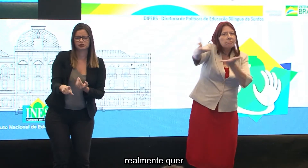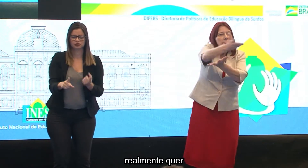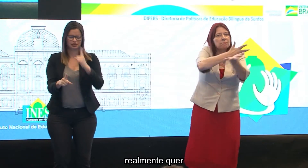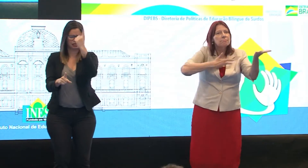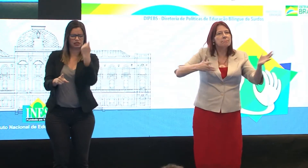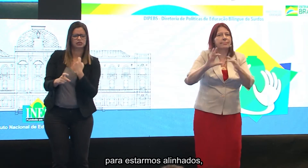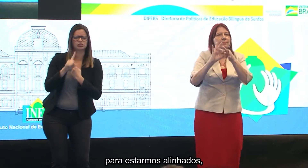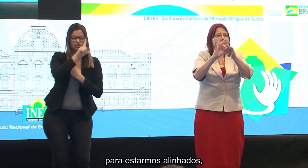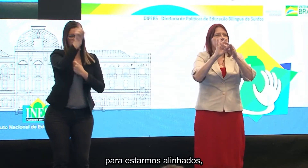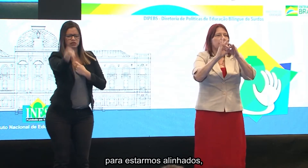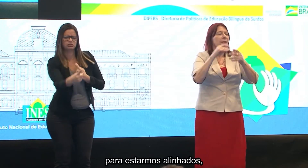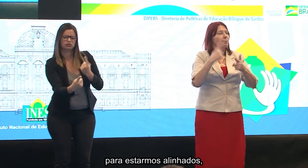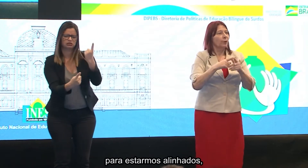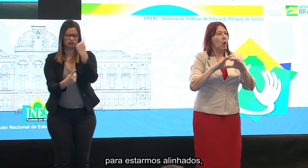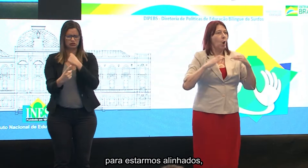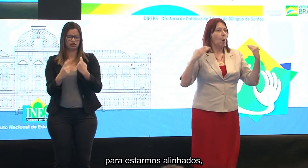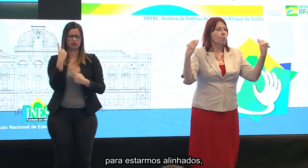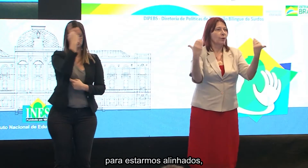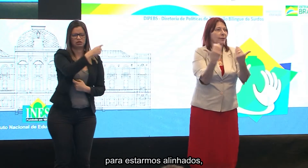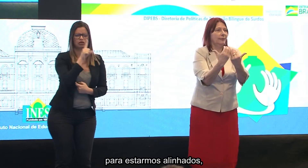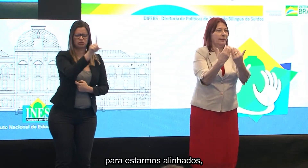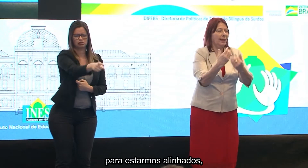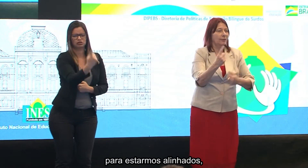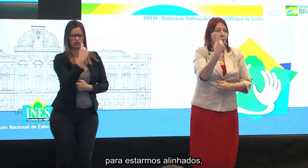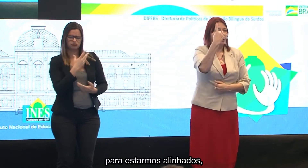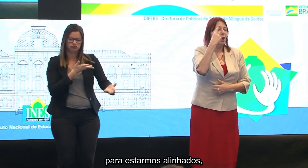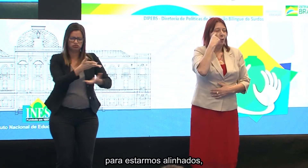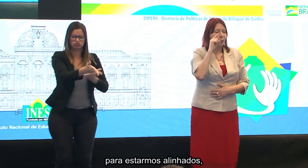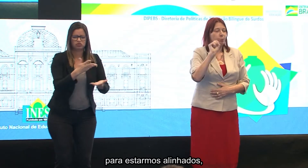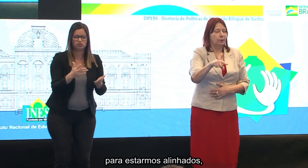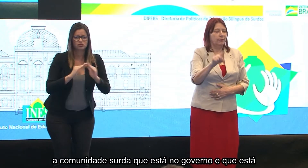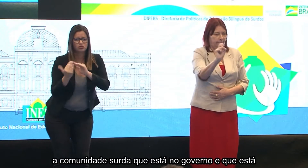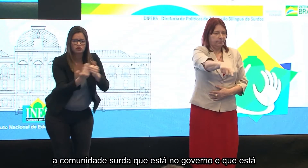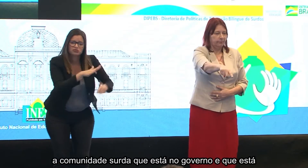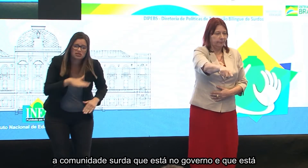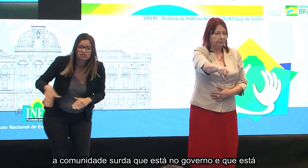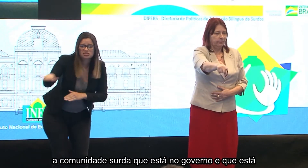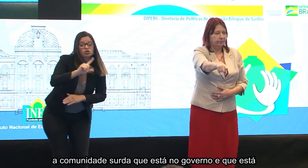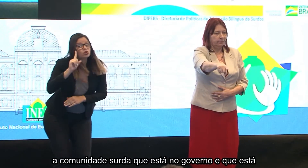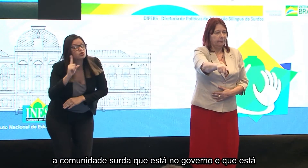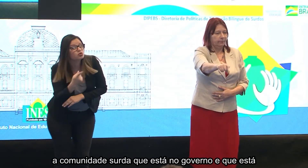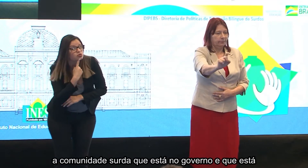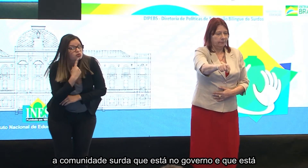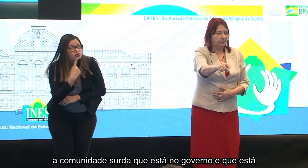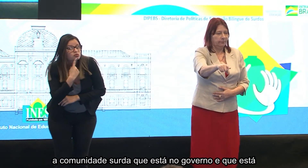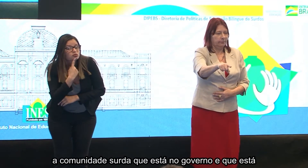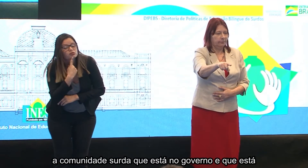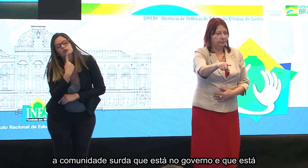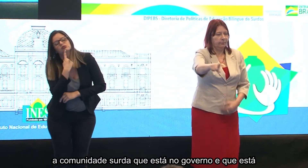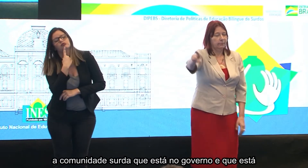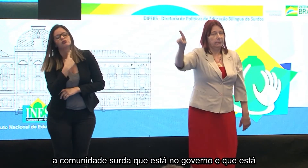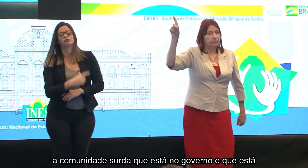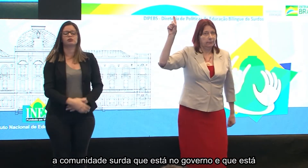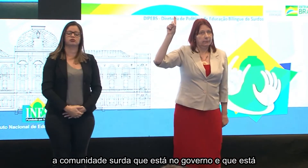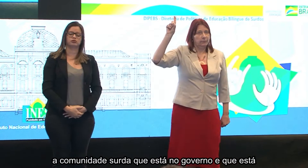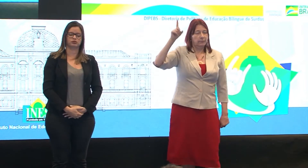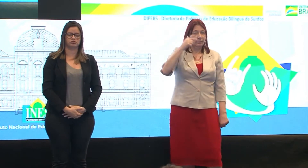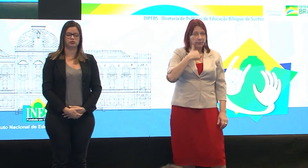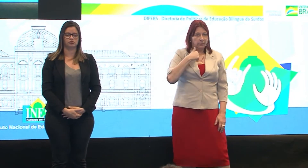quer, realmente deseja, para estarmos alinhados. A comunidade surda que está no governo e a que está